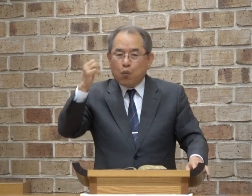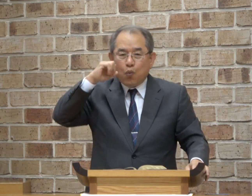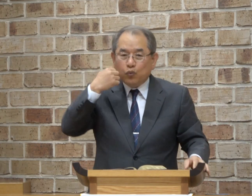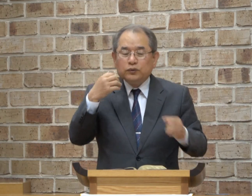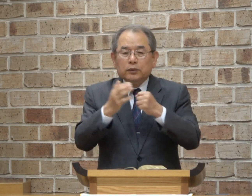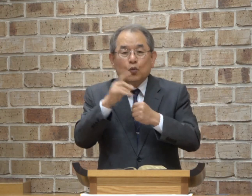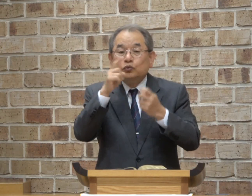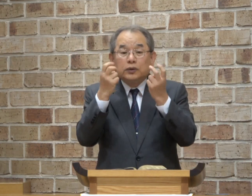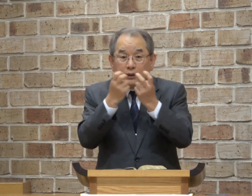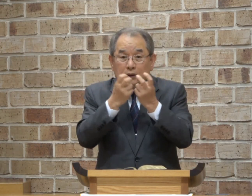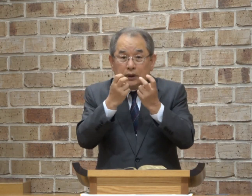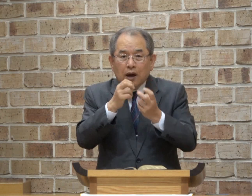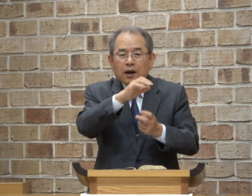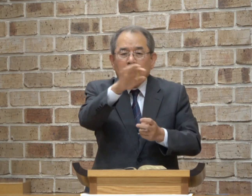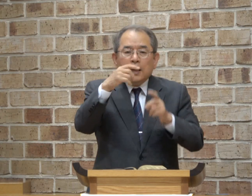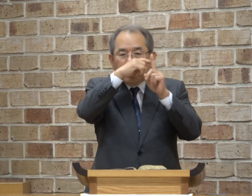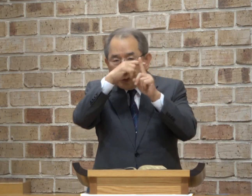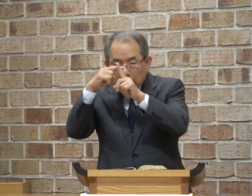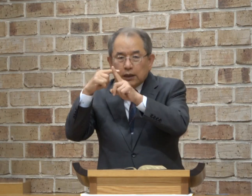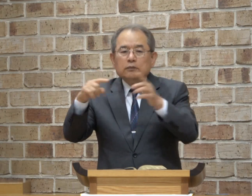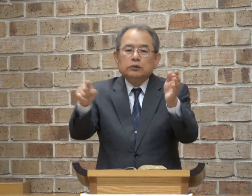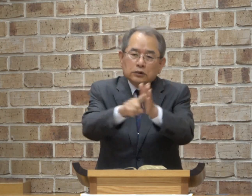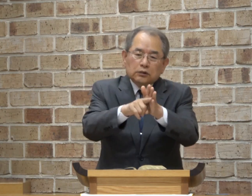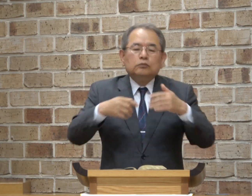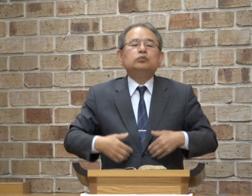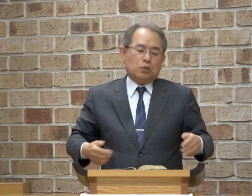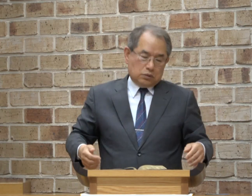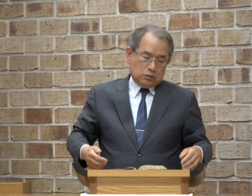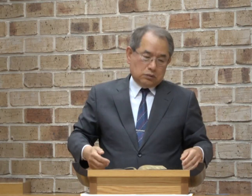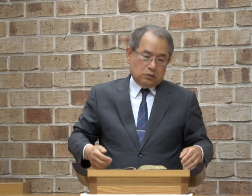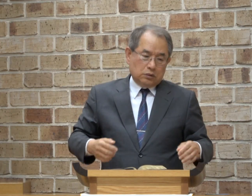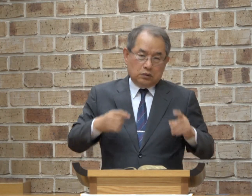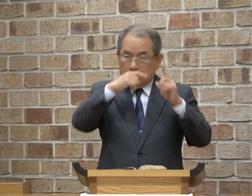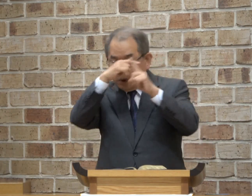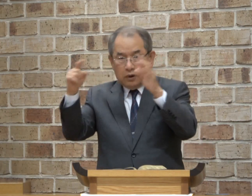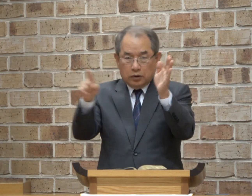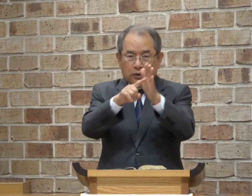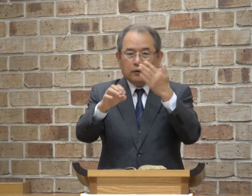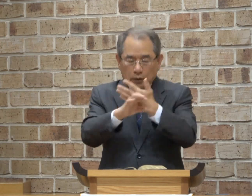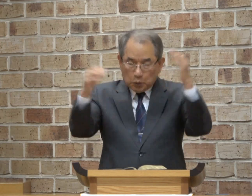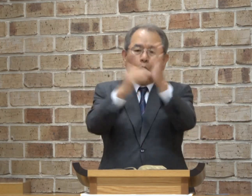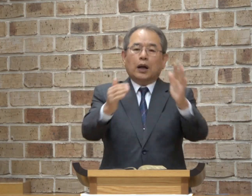사람의 판단으로 이해하기 어렵습니다. 그러나 무조건 여러분 믿으셔야 합니다.